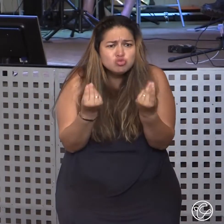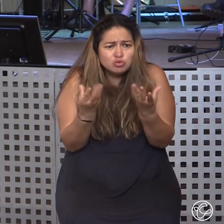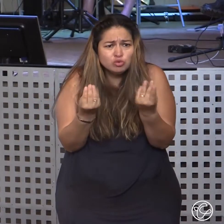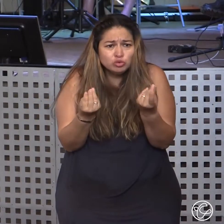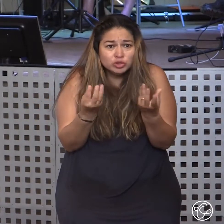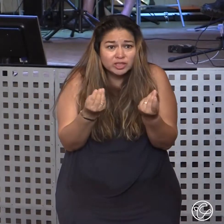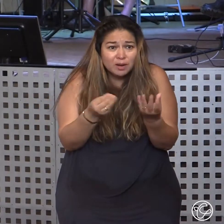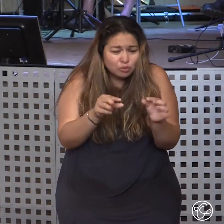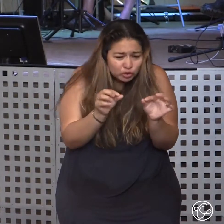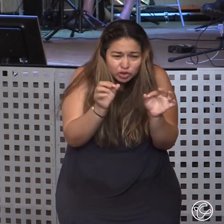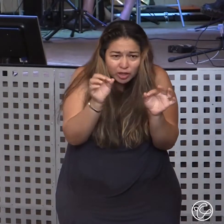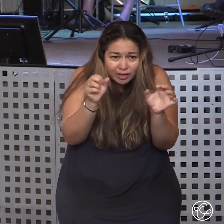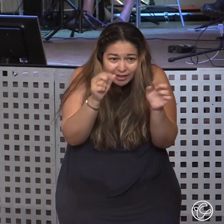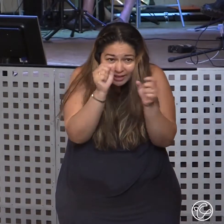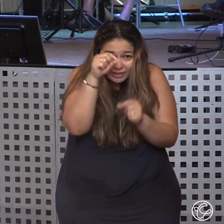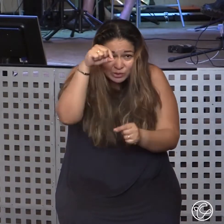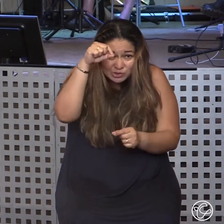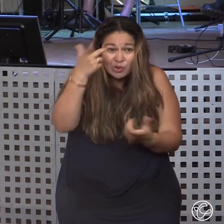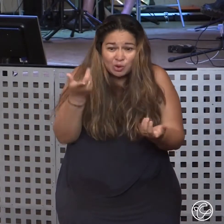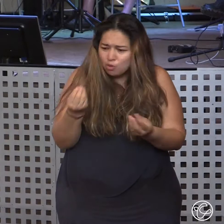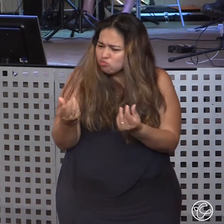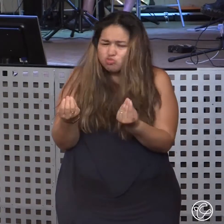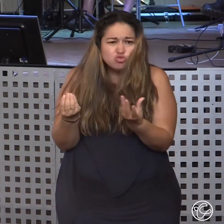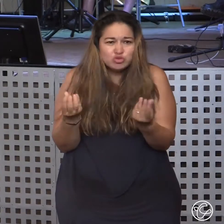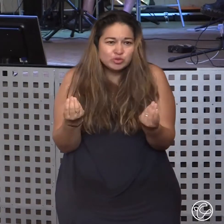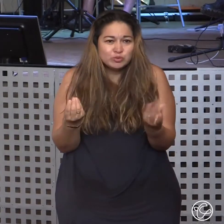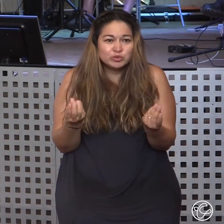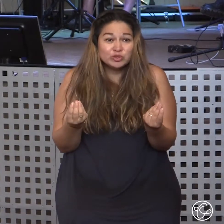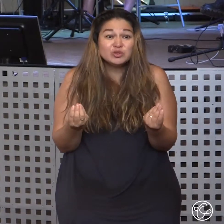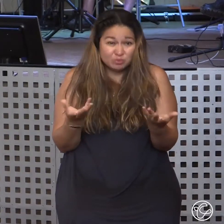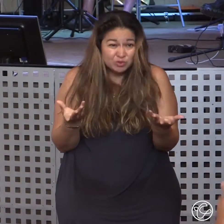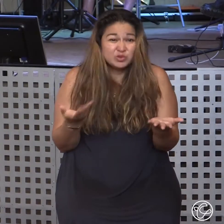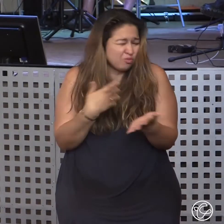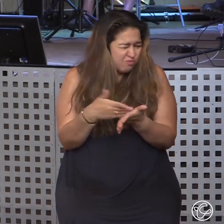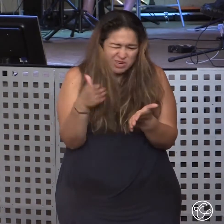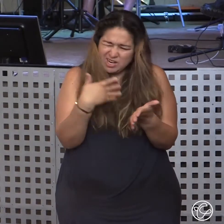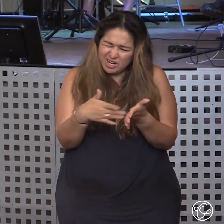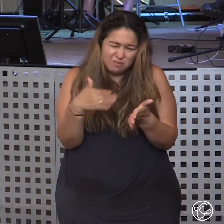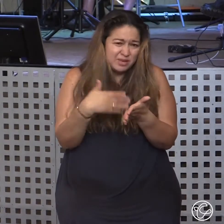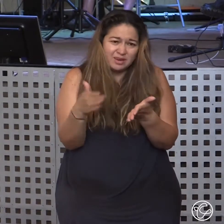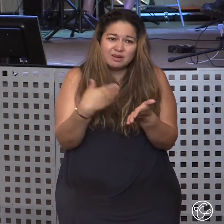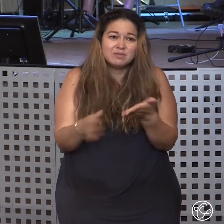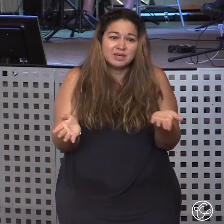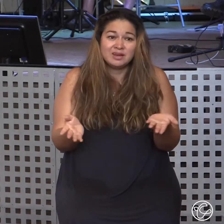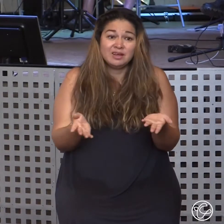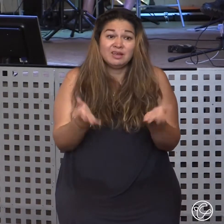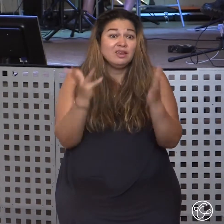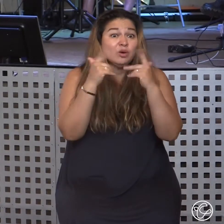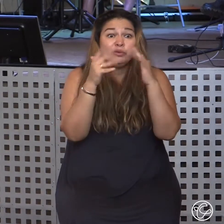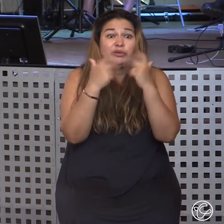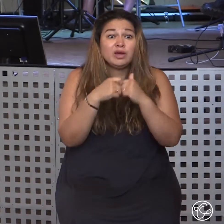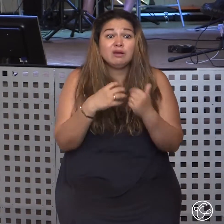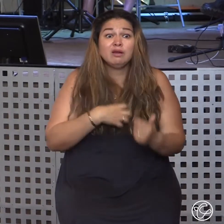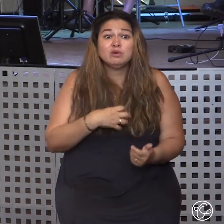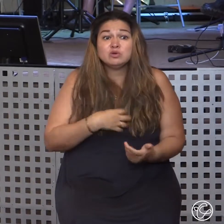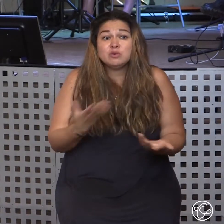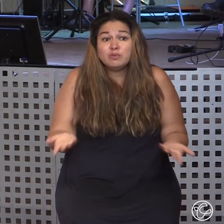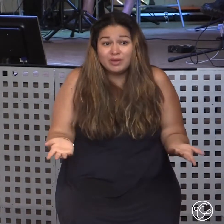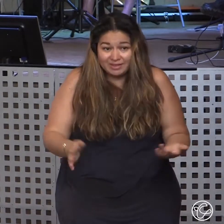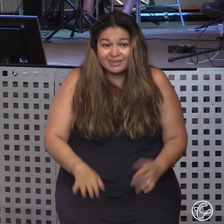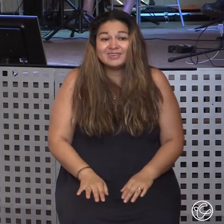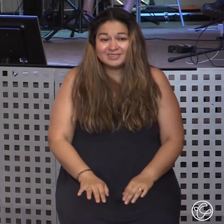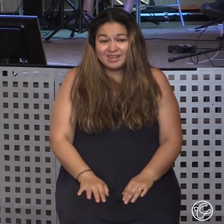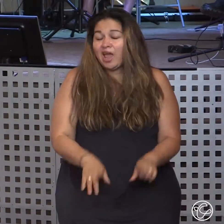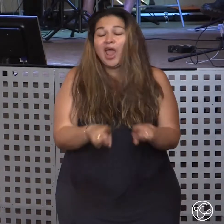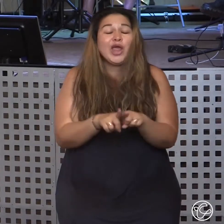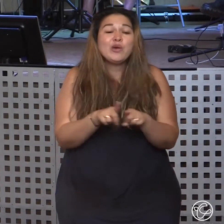no sabemos dónde está la gente. Y segunda, tenemos que dejar de controlar. El que va a controlar